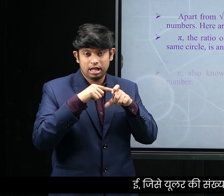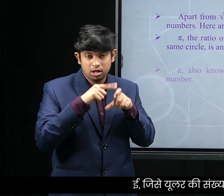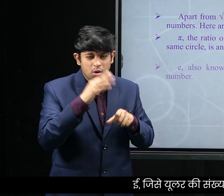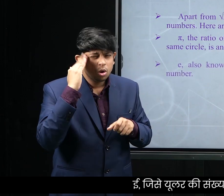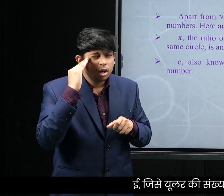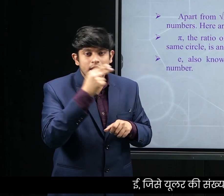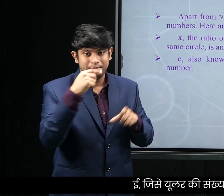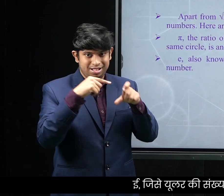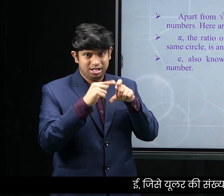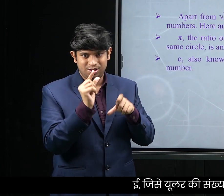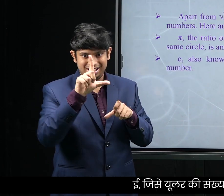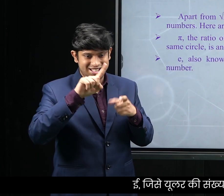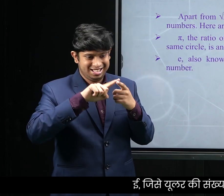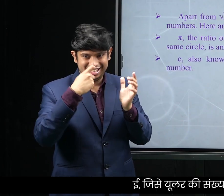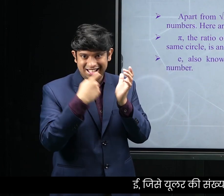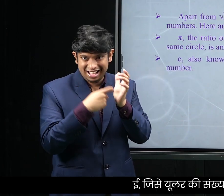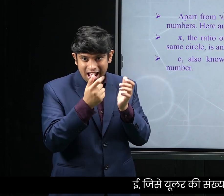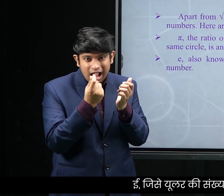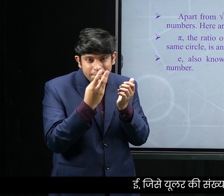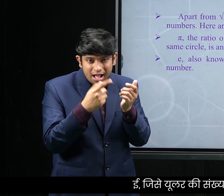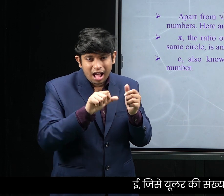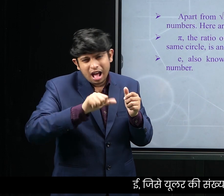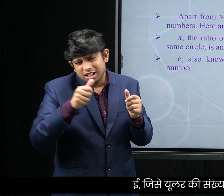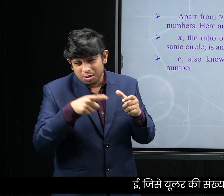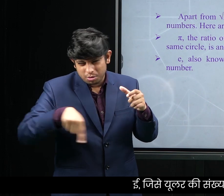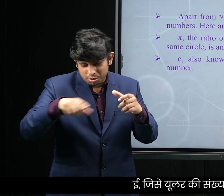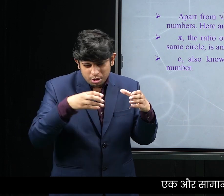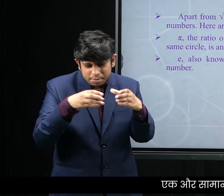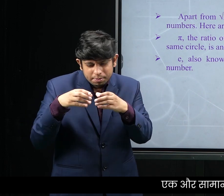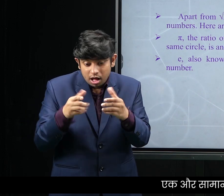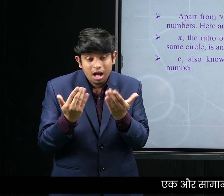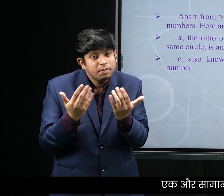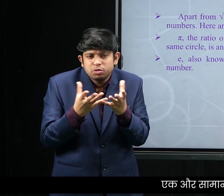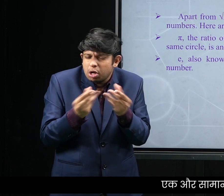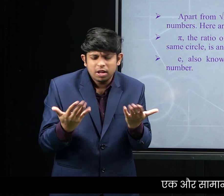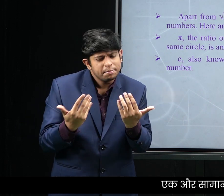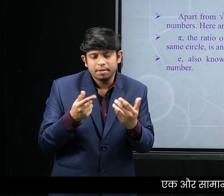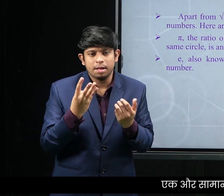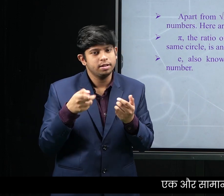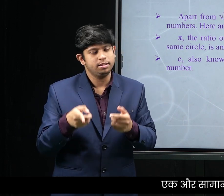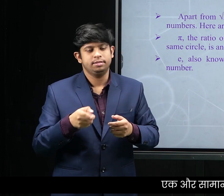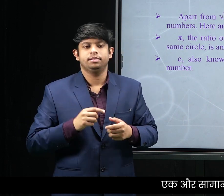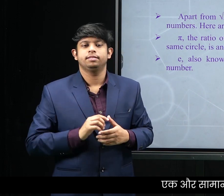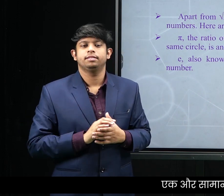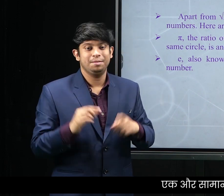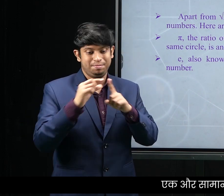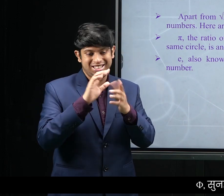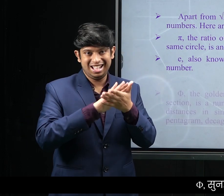ई, जिसे यूलर की संख्या के रूप में भी जाना जाता है, एक और सामान्य अपरिमेय संख्या है।